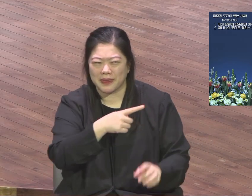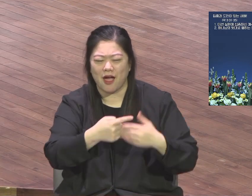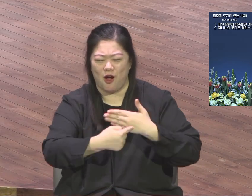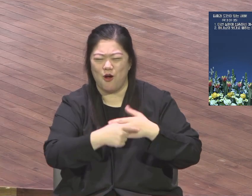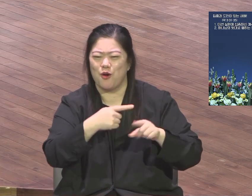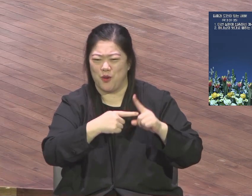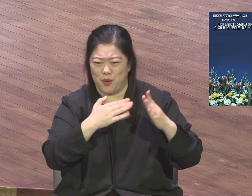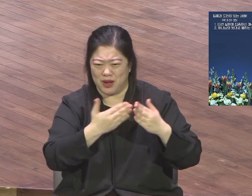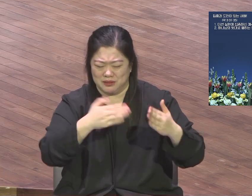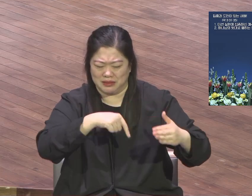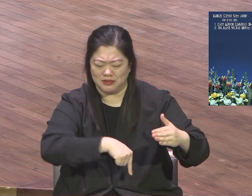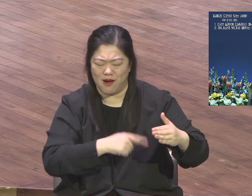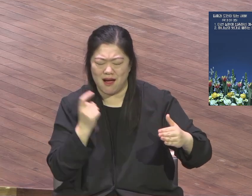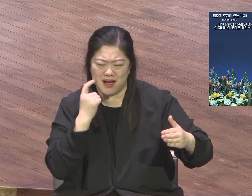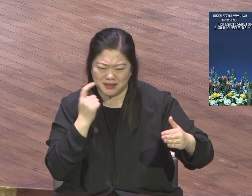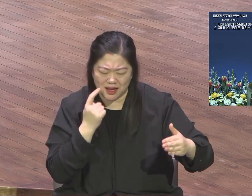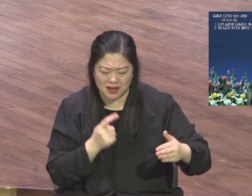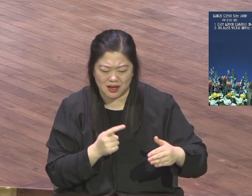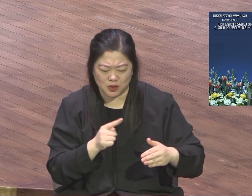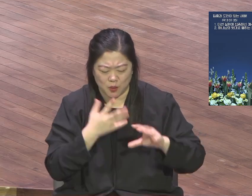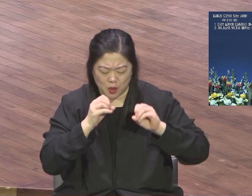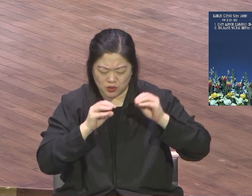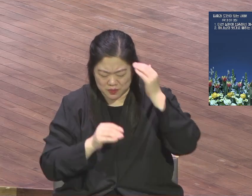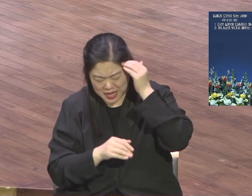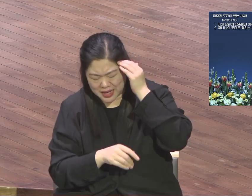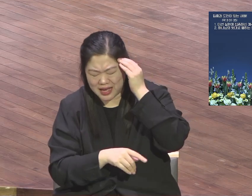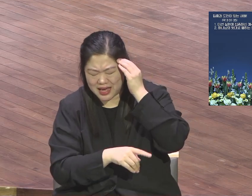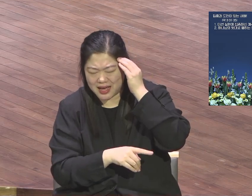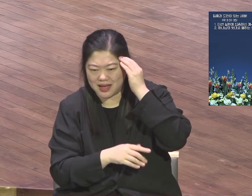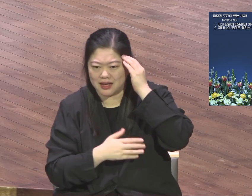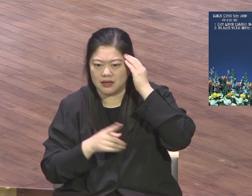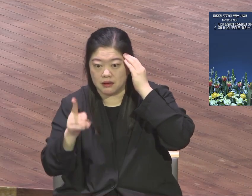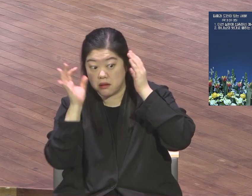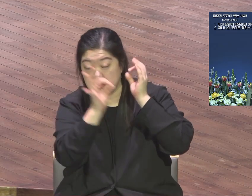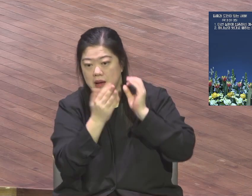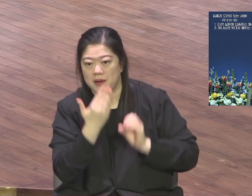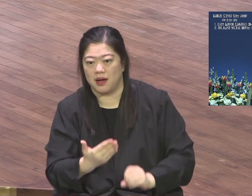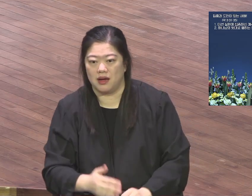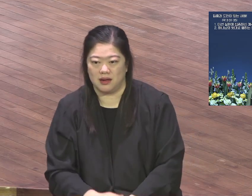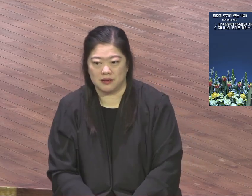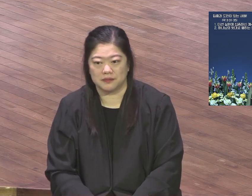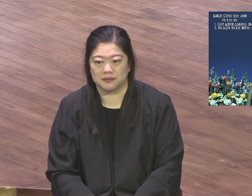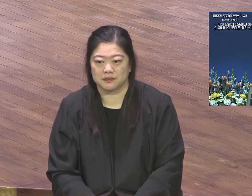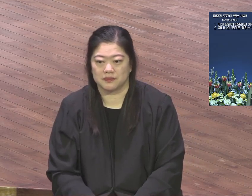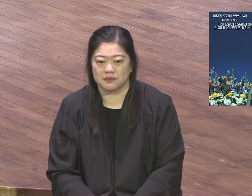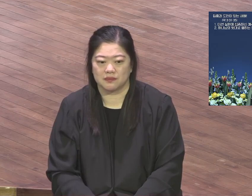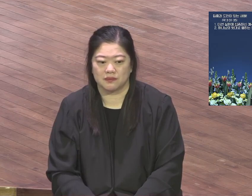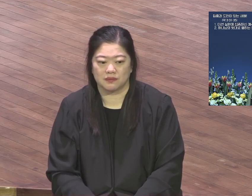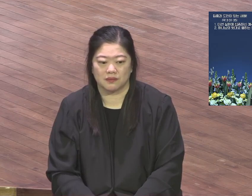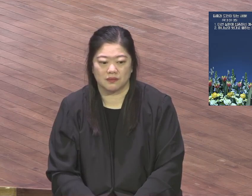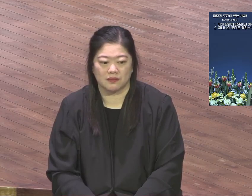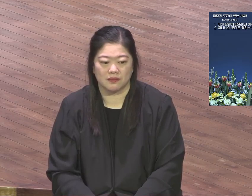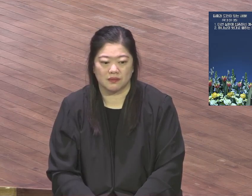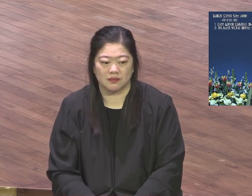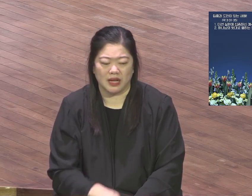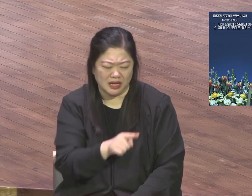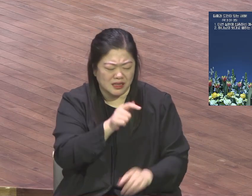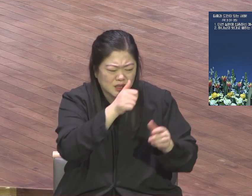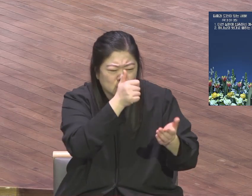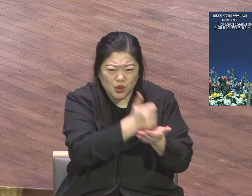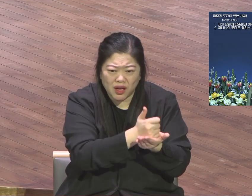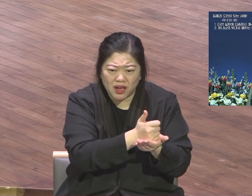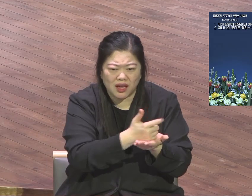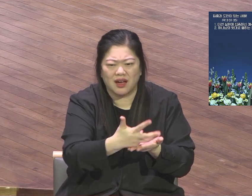다 보게 될 거예요. 성령 해방죄 무슨 죄를 지어도 이전에 짓지 말기 바랍니다. 이해가 안